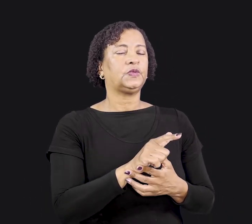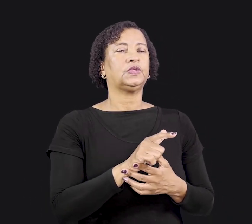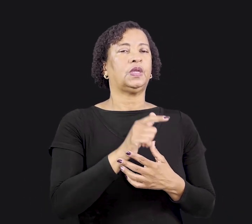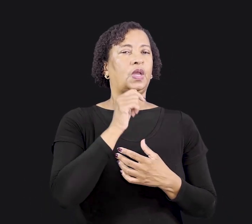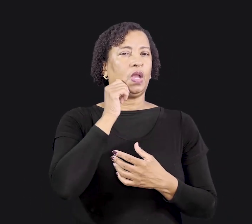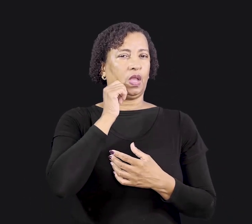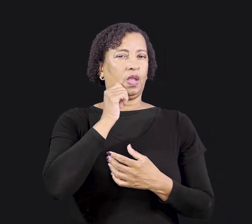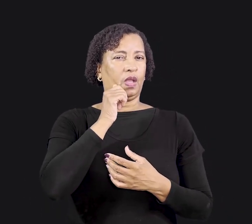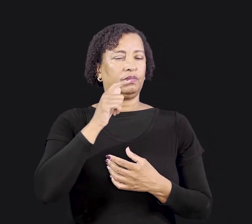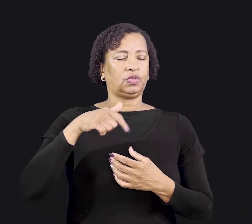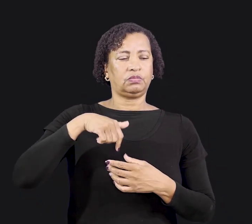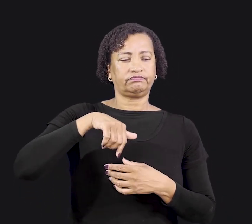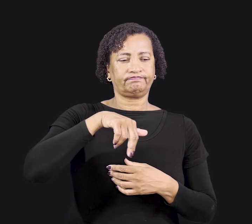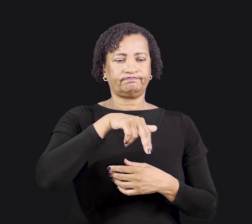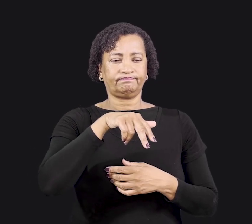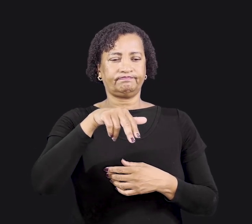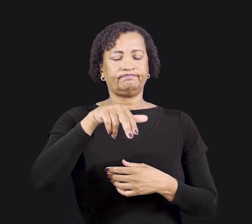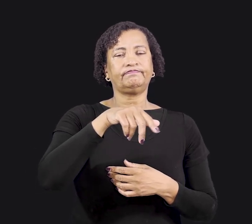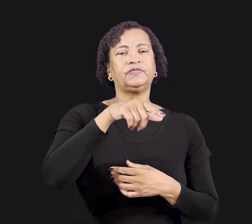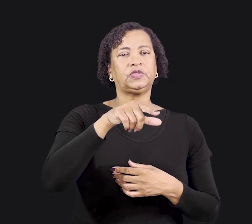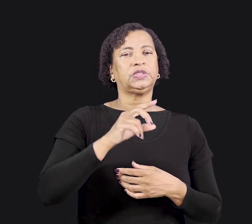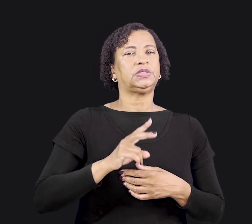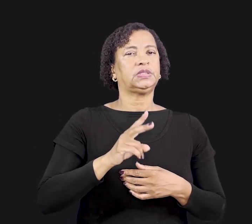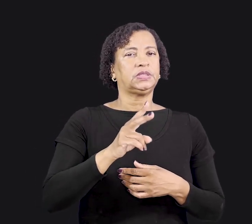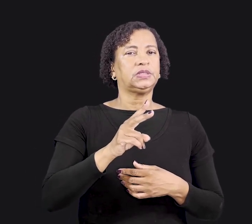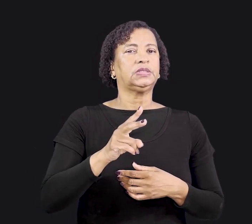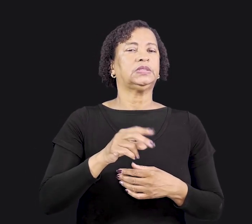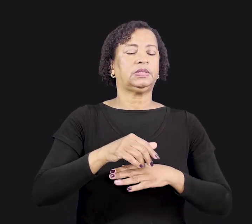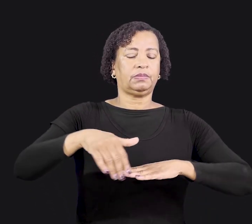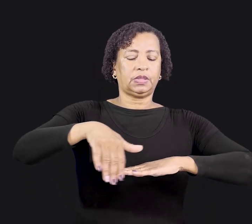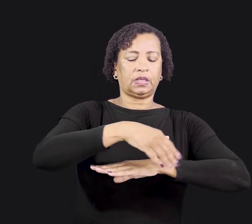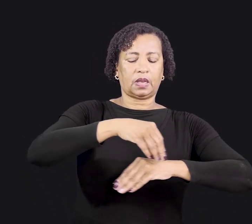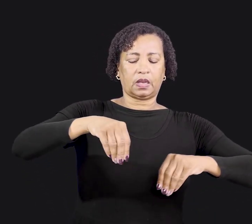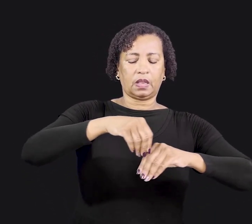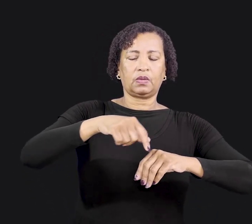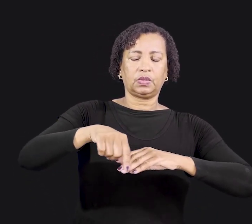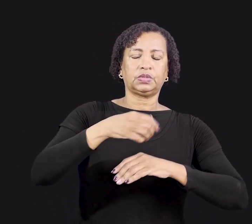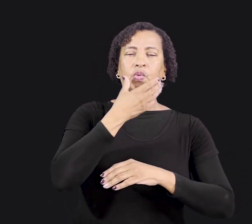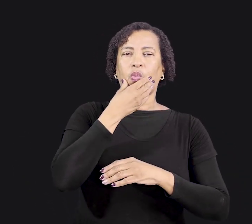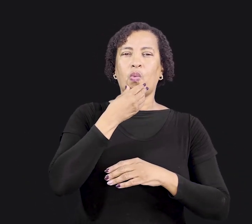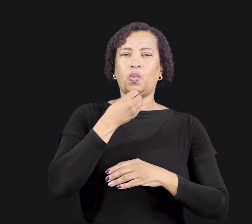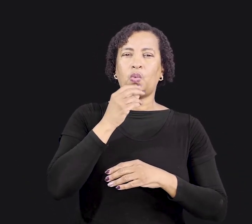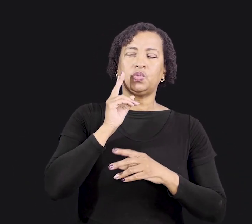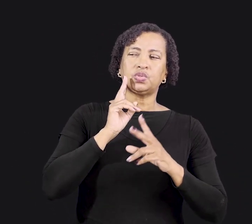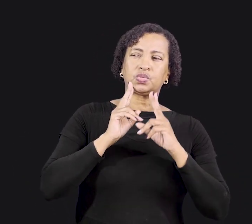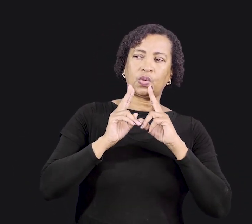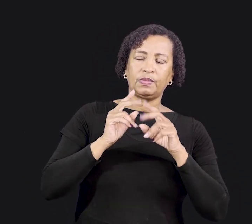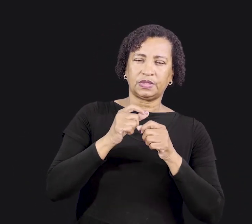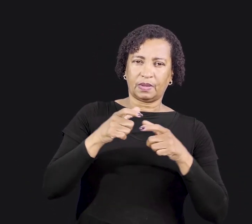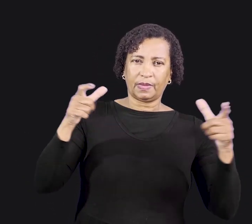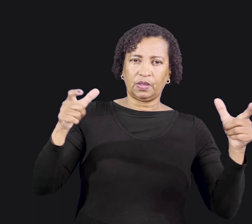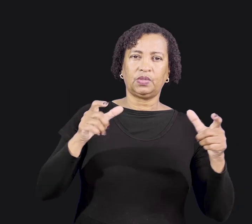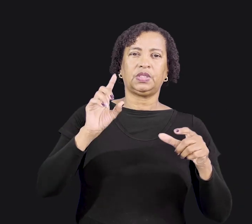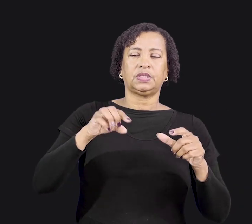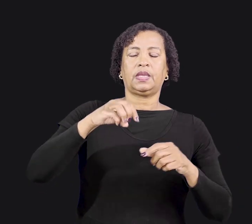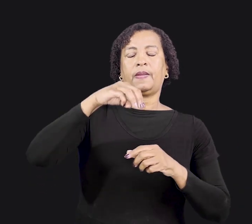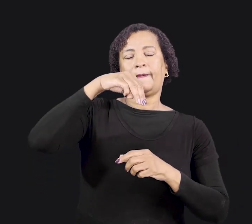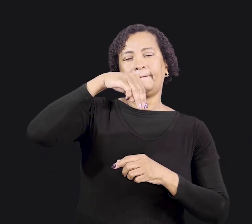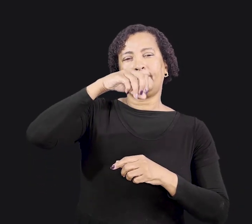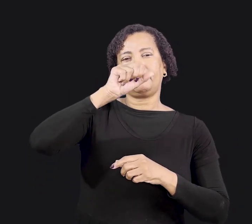passavam muitas pessoas ali bem em frente ao terreno. A maioria dos homens que trabalhavam na construção eram de marinheiros.